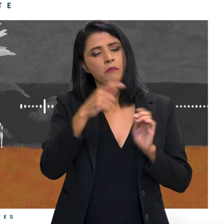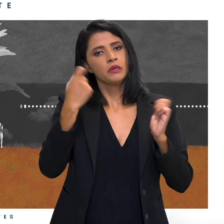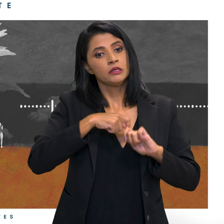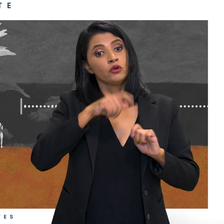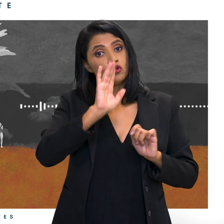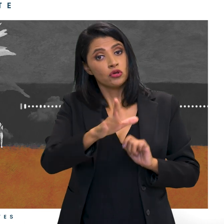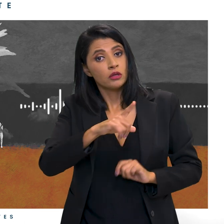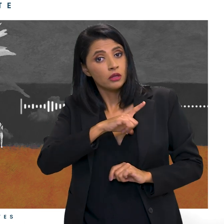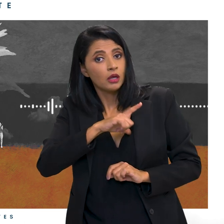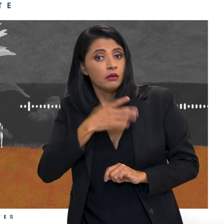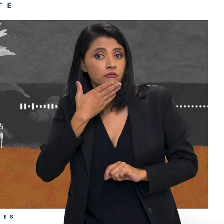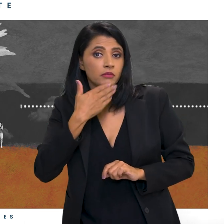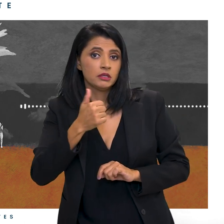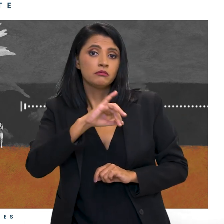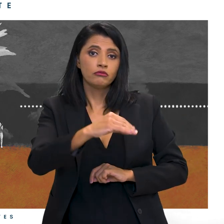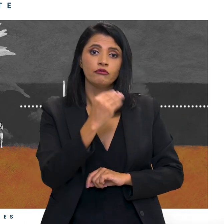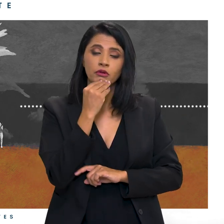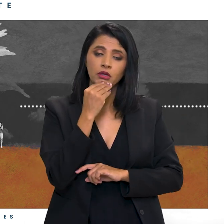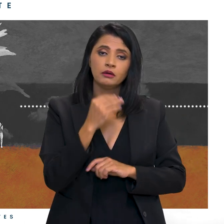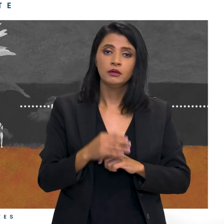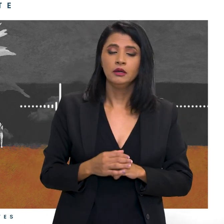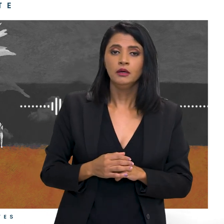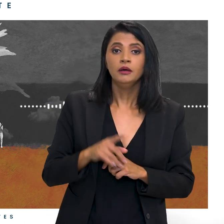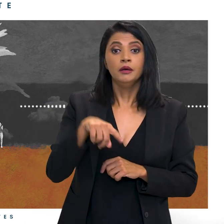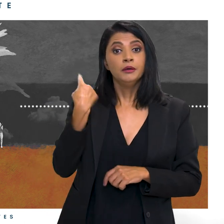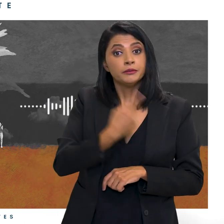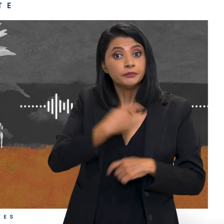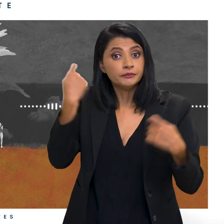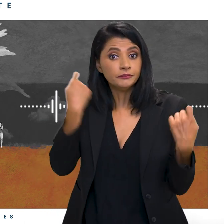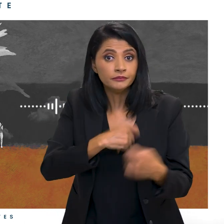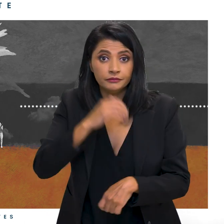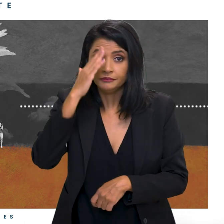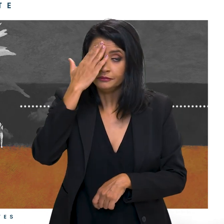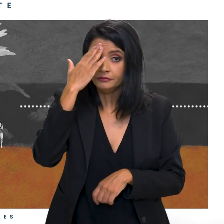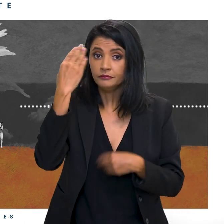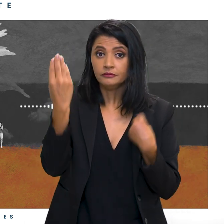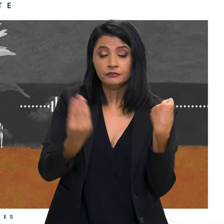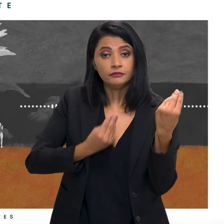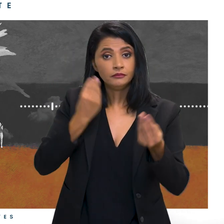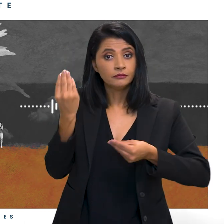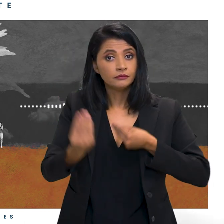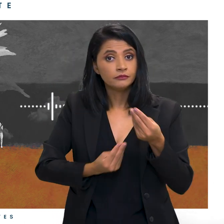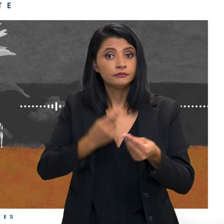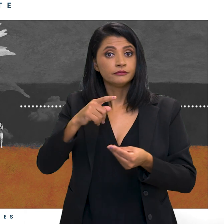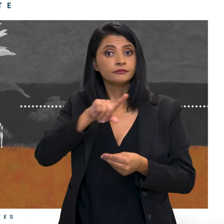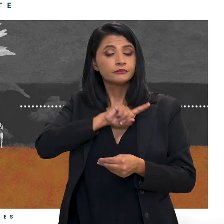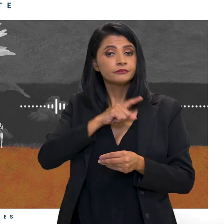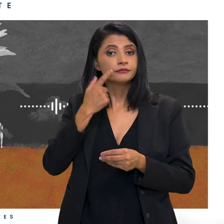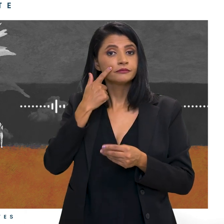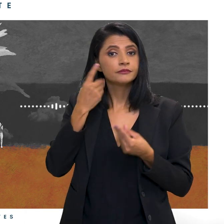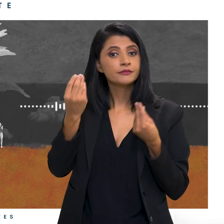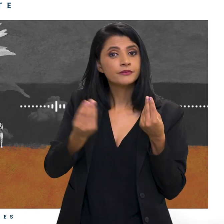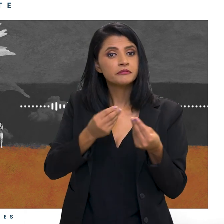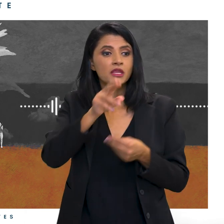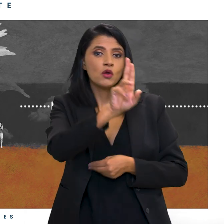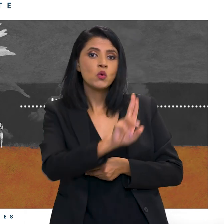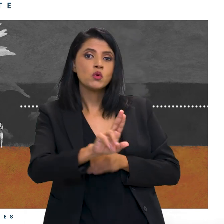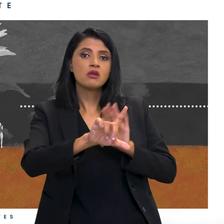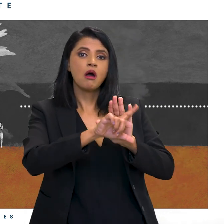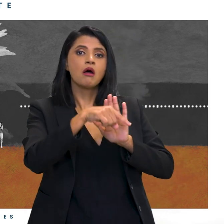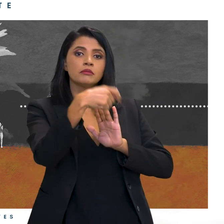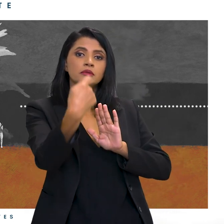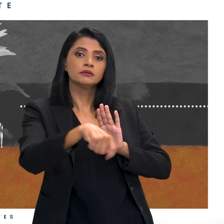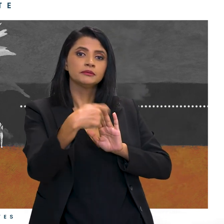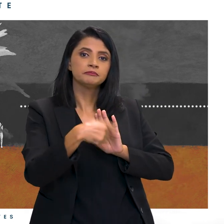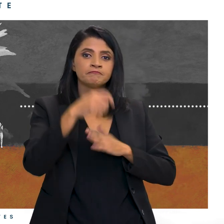importante aproveitar o que já foi criado. A gente só precisa entender que as leis estão aí e a gente precisa fazer o bom